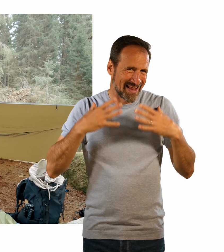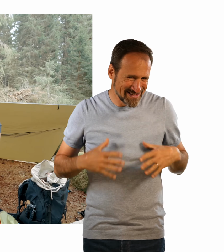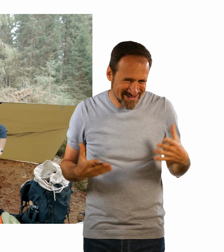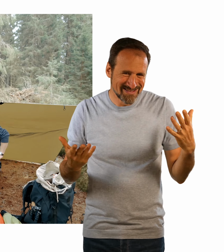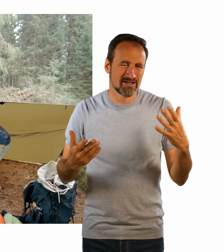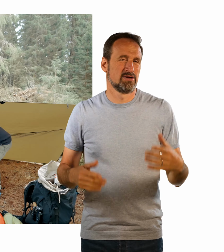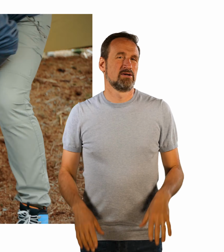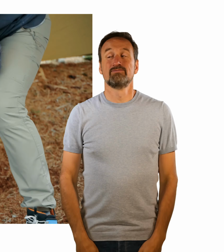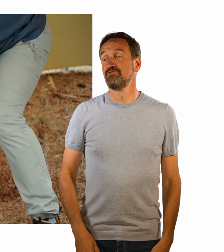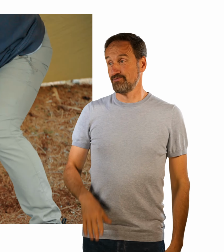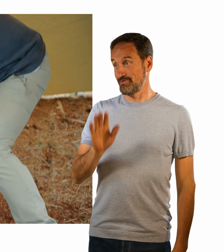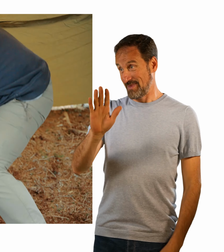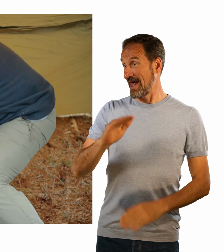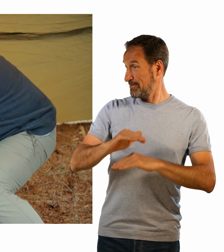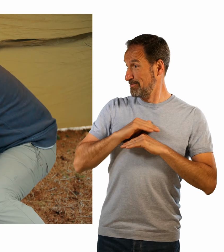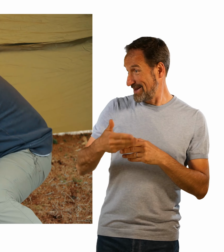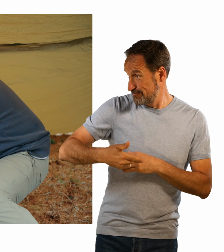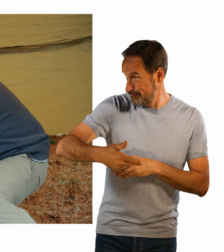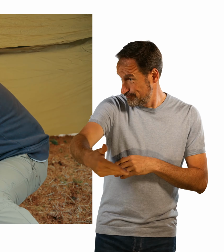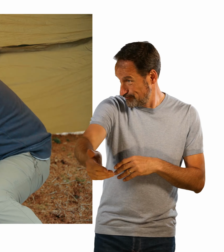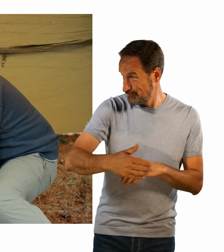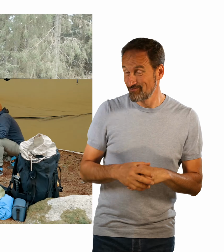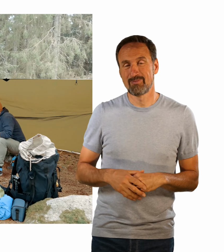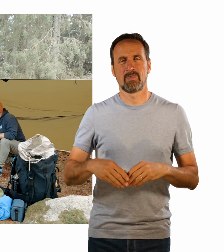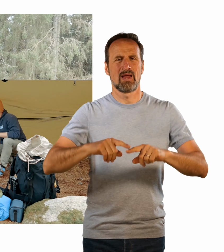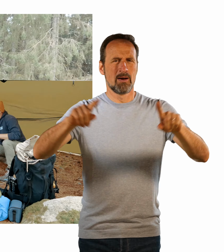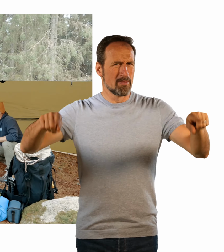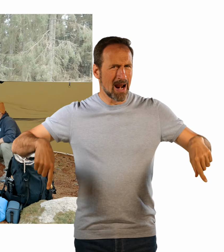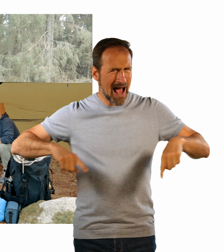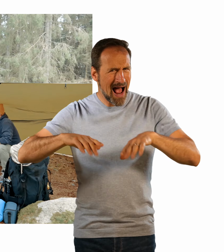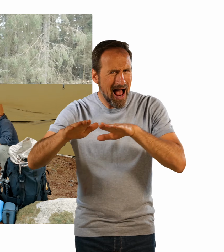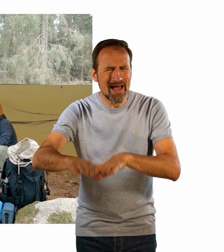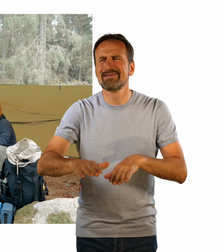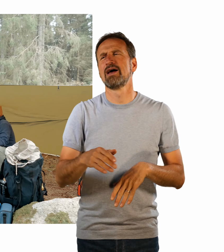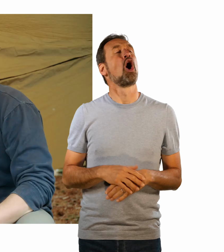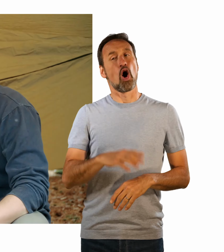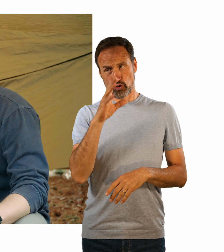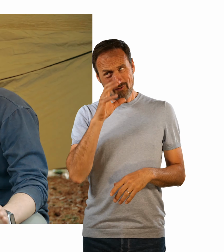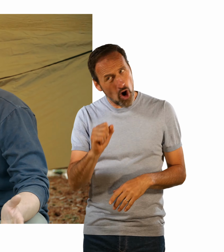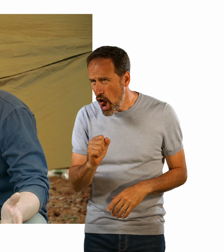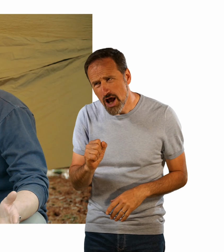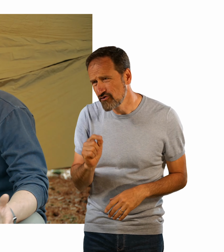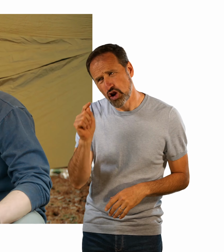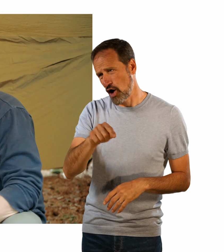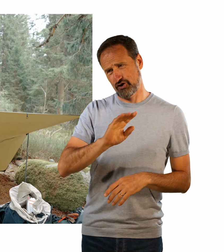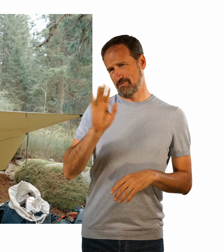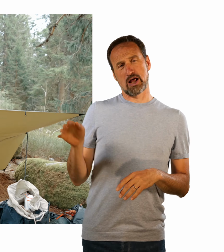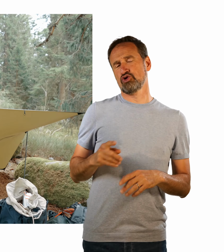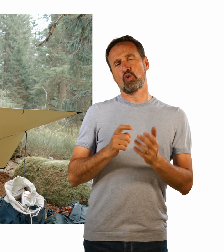Deine Bettfläche. Er hatte Planen. Kommt hierher. Und der Bolz, der geht da nicht drauf, weil das knistert ja. Genau.